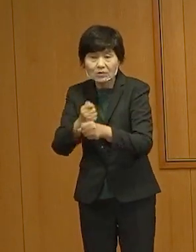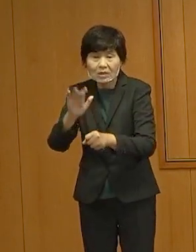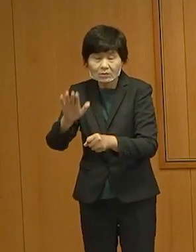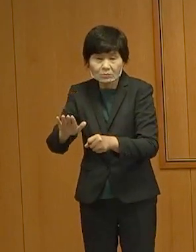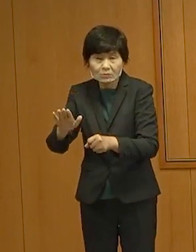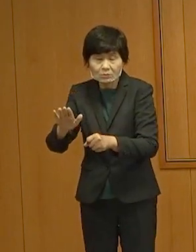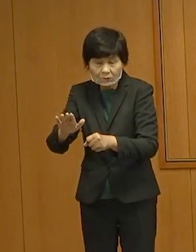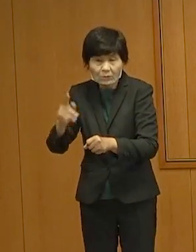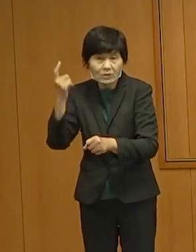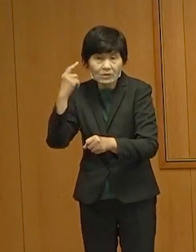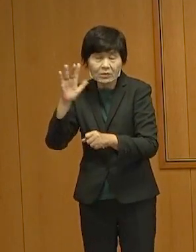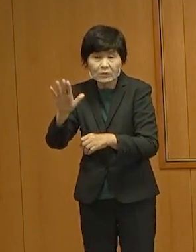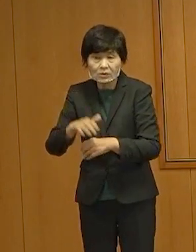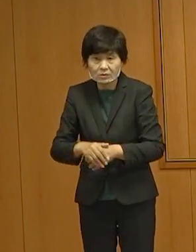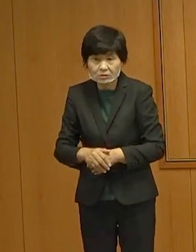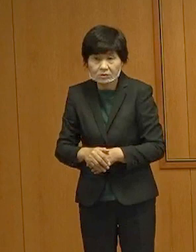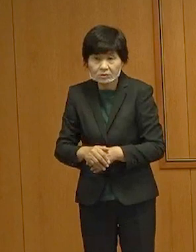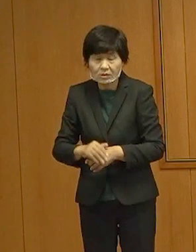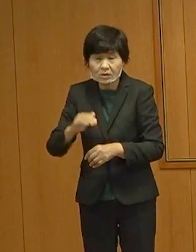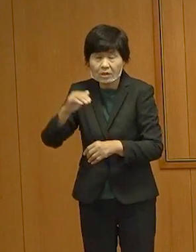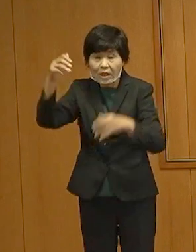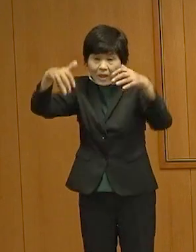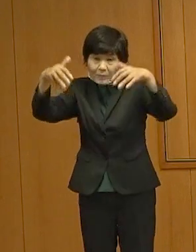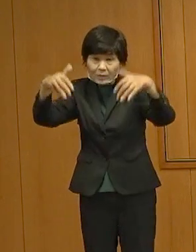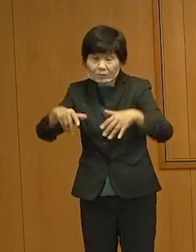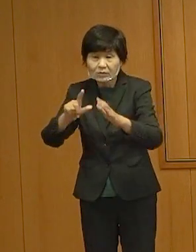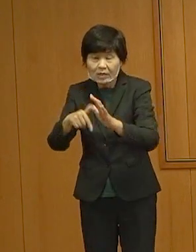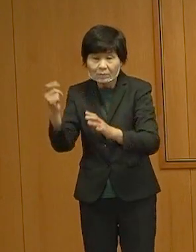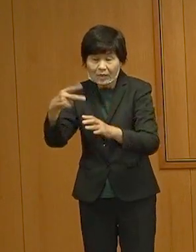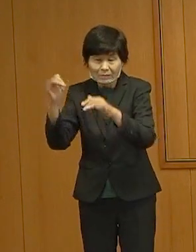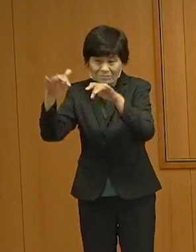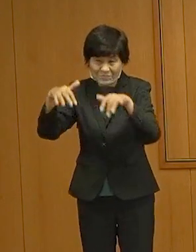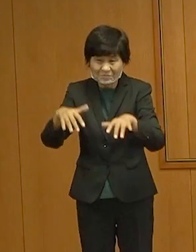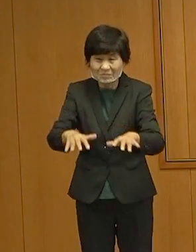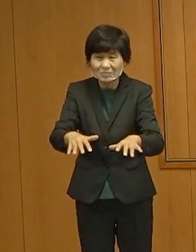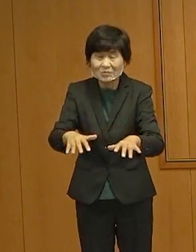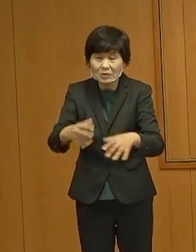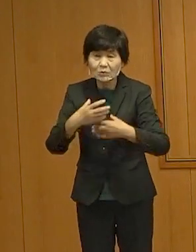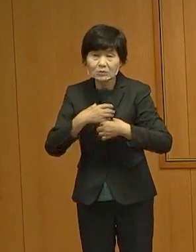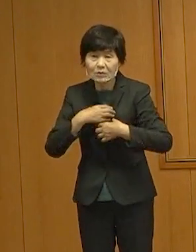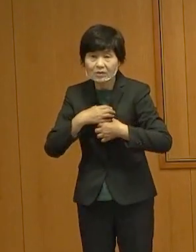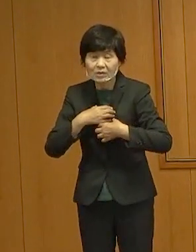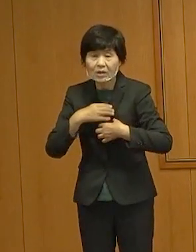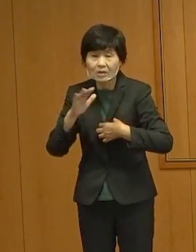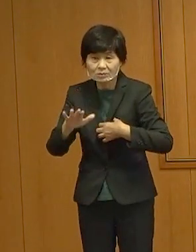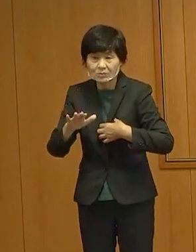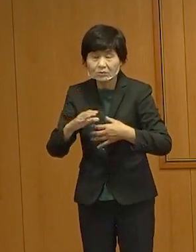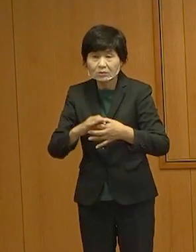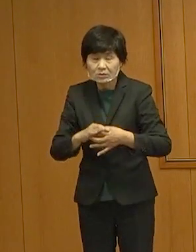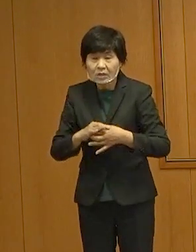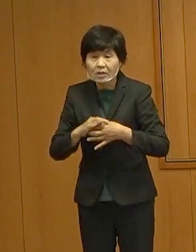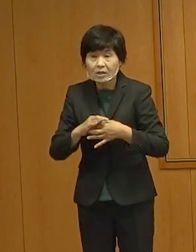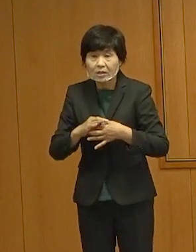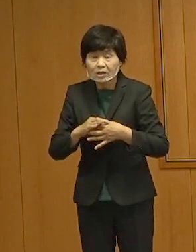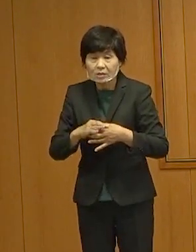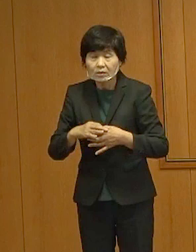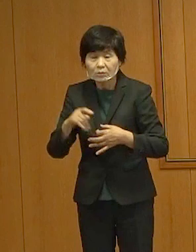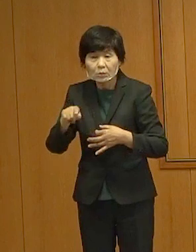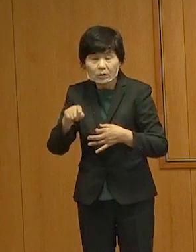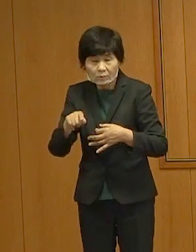から、そういう部分では流出をするという恐れがあるのではないかというふうに考えております。そのことをちょっと検討